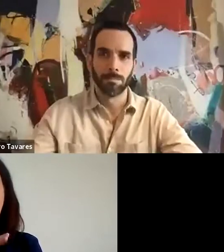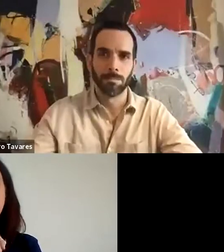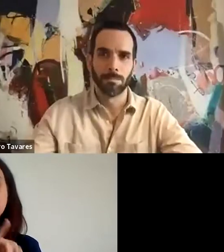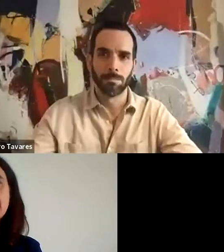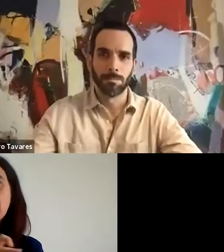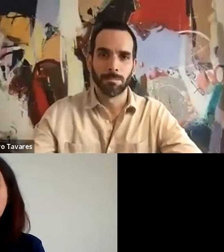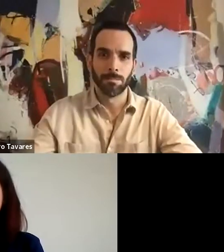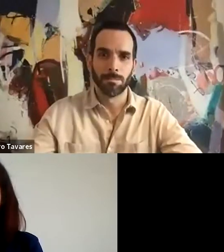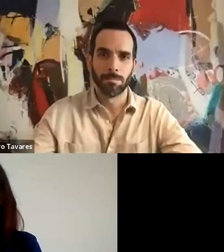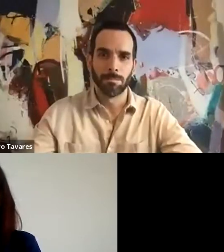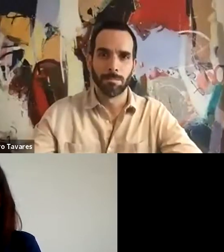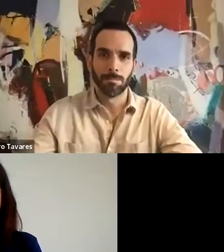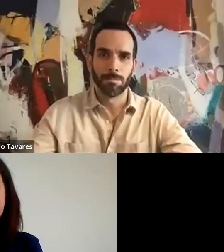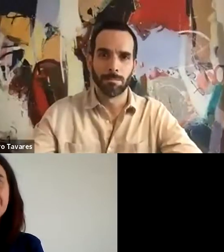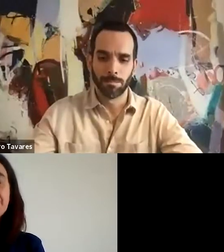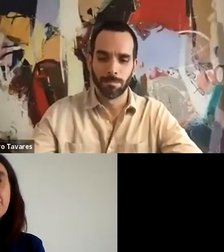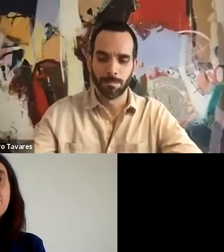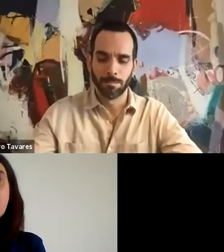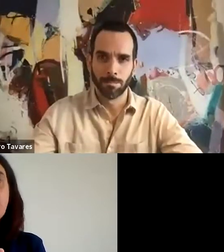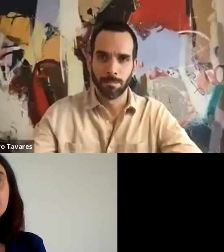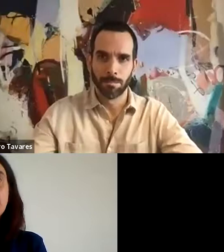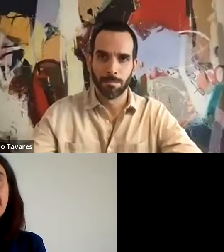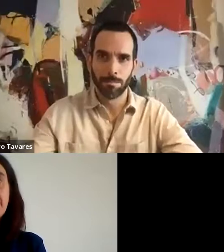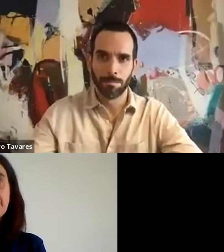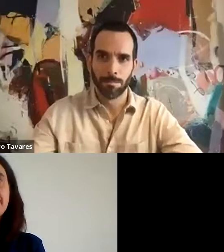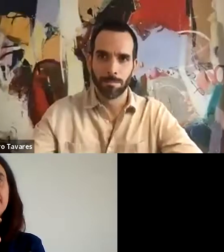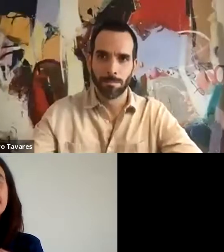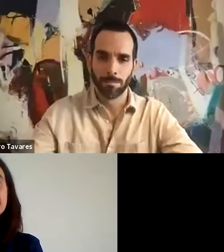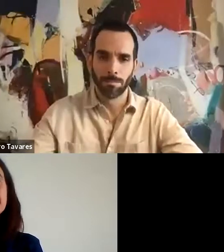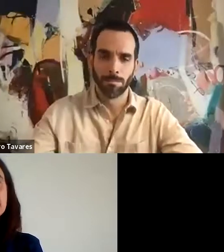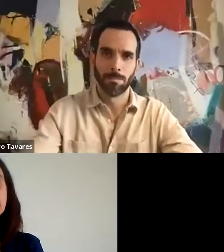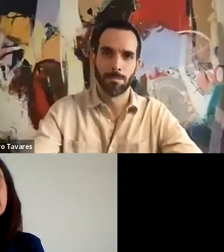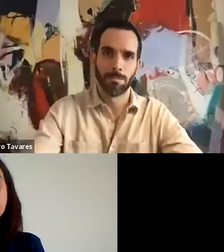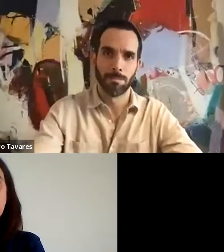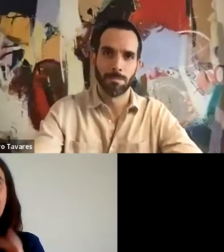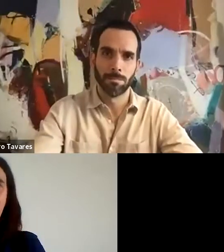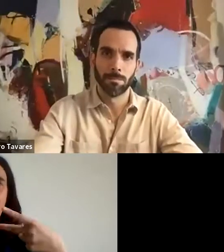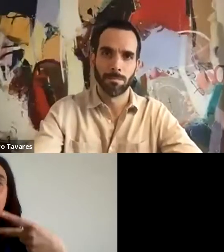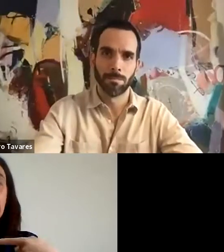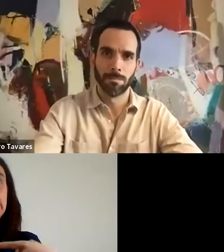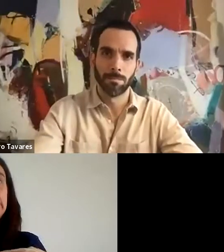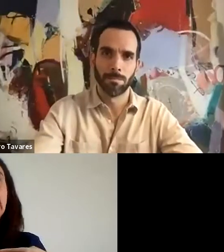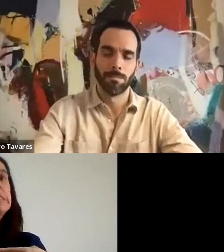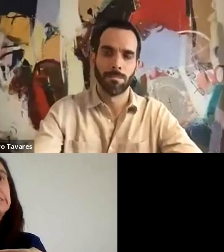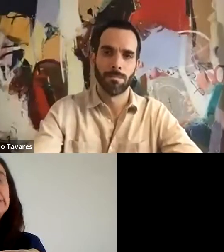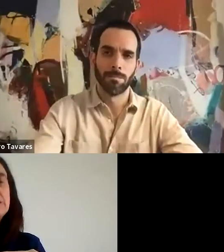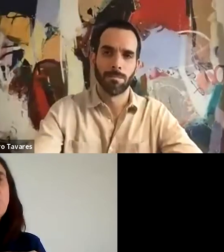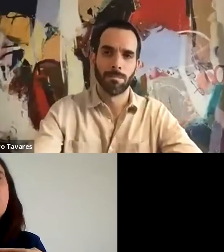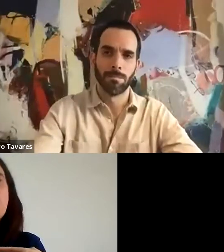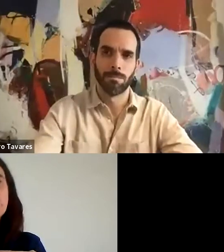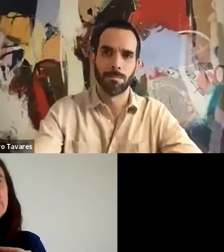ina.pt. A nossa sessão de hoje conta com dois momentos. Um primeiro momento será